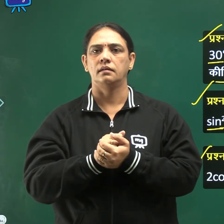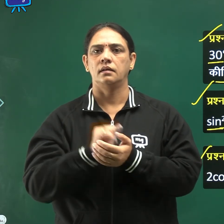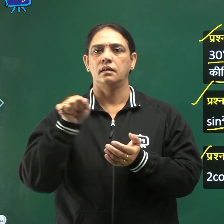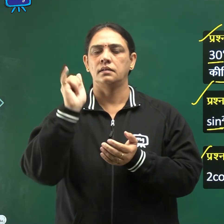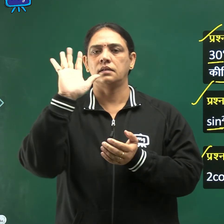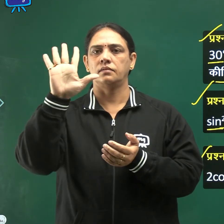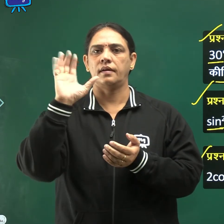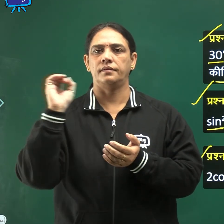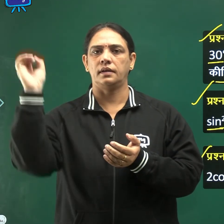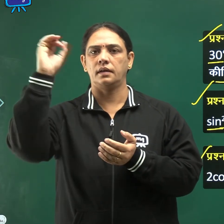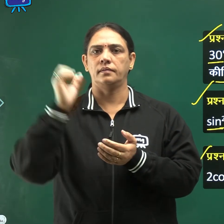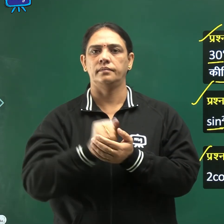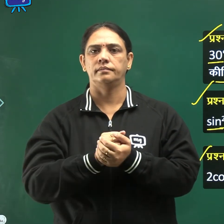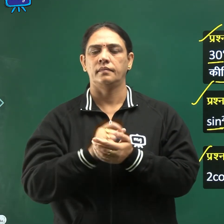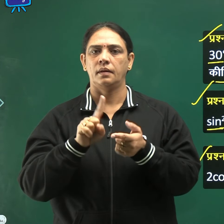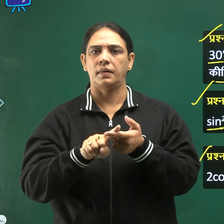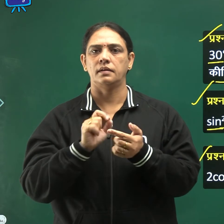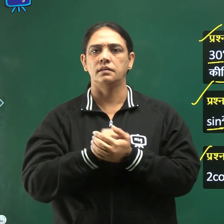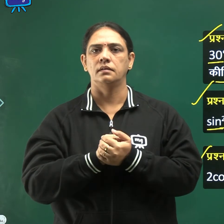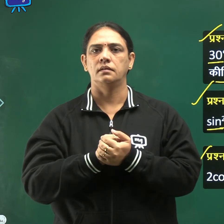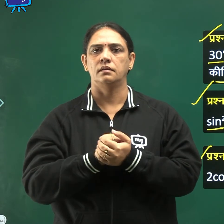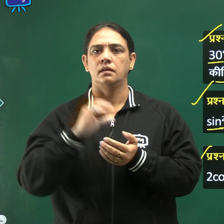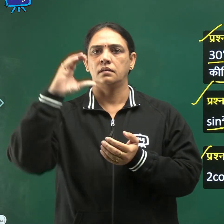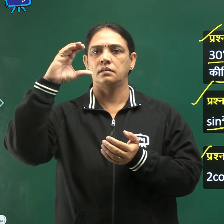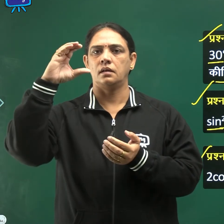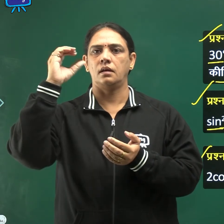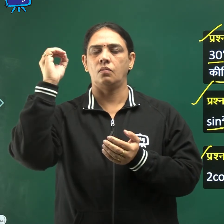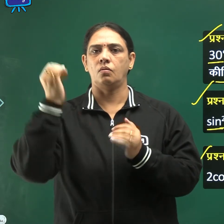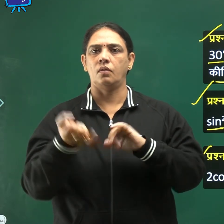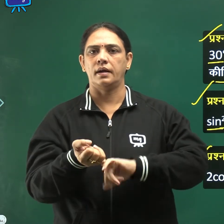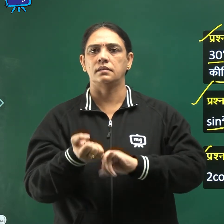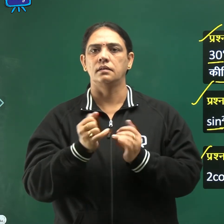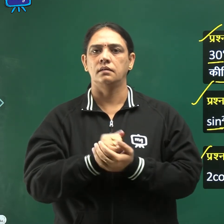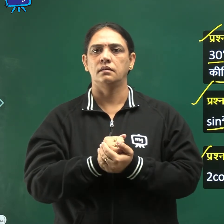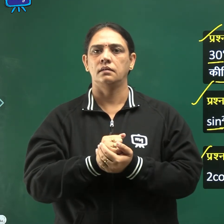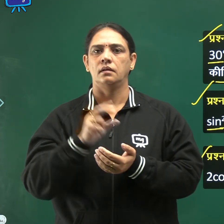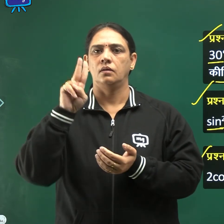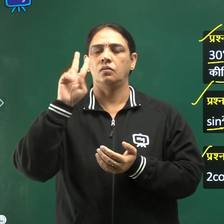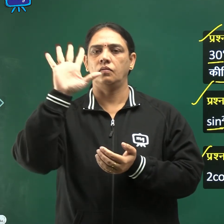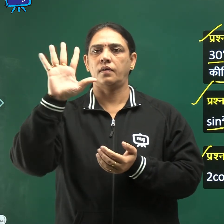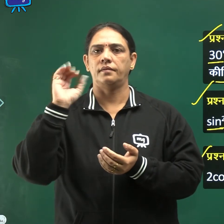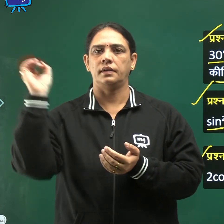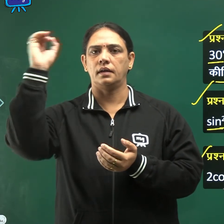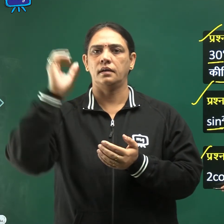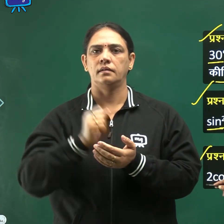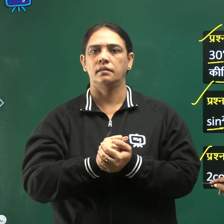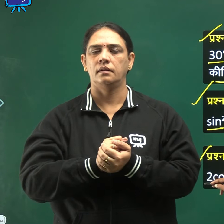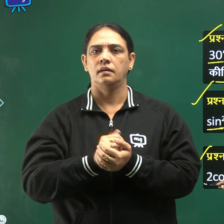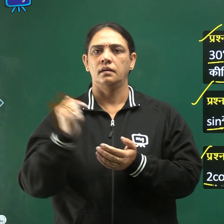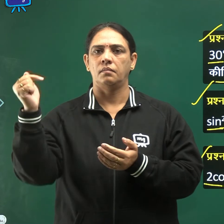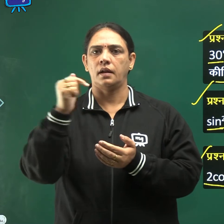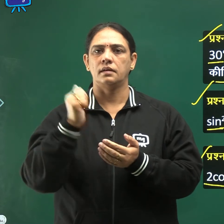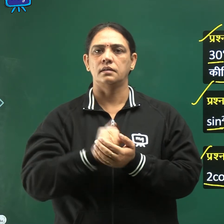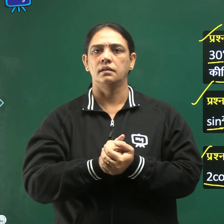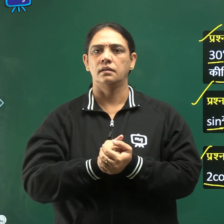65 डिग्री प्लस कॉस 25 डिग्री